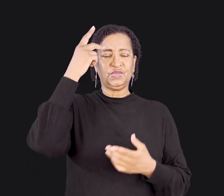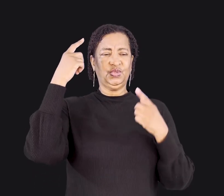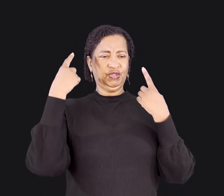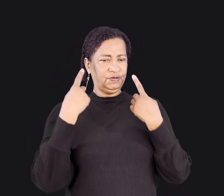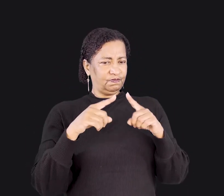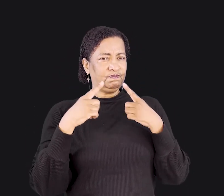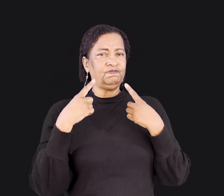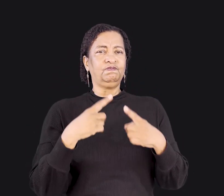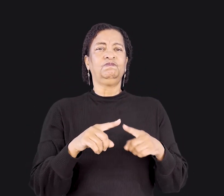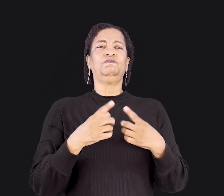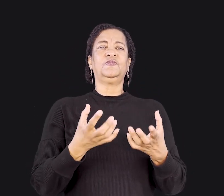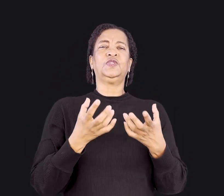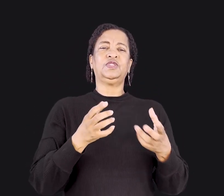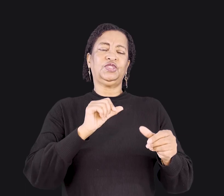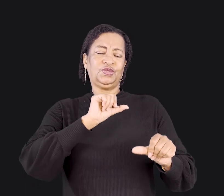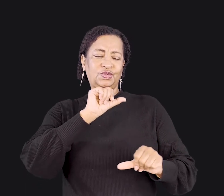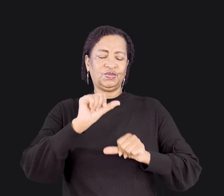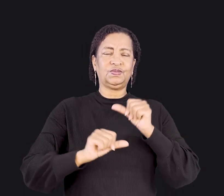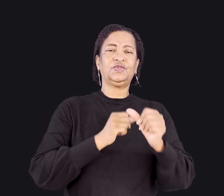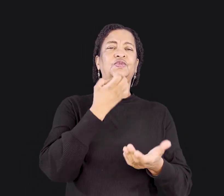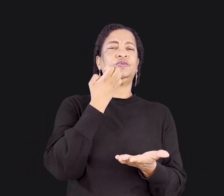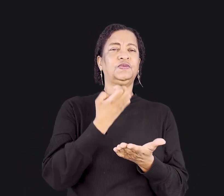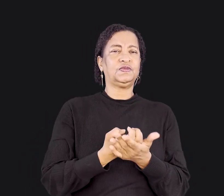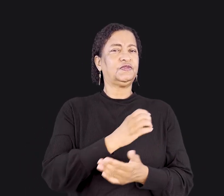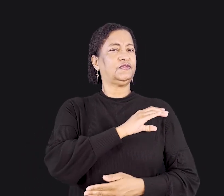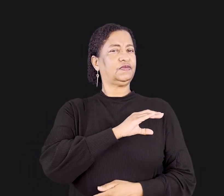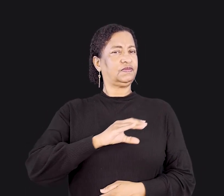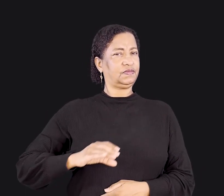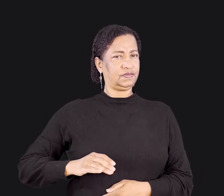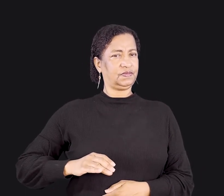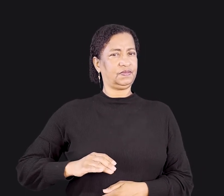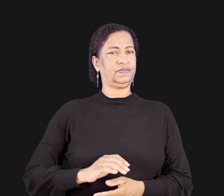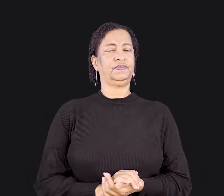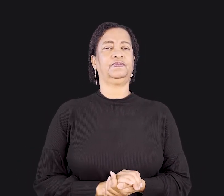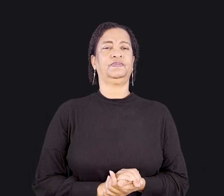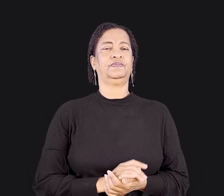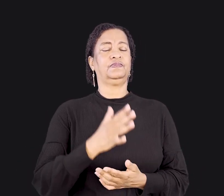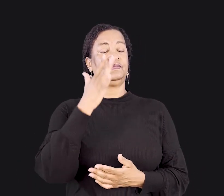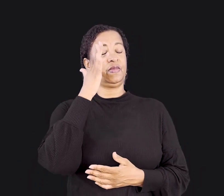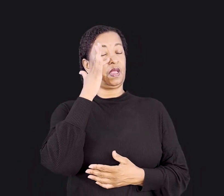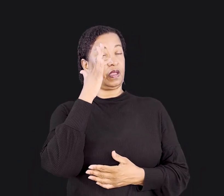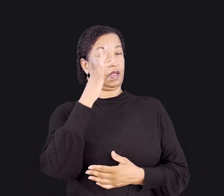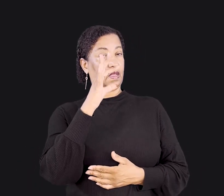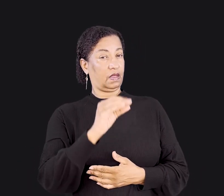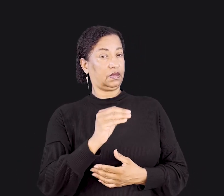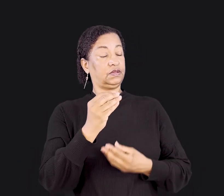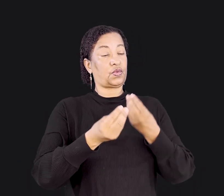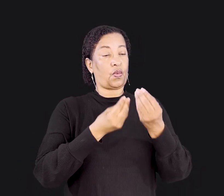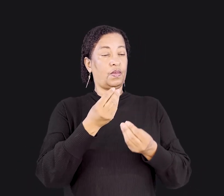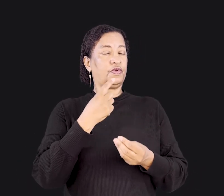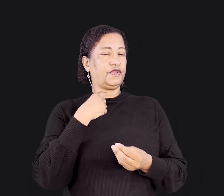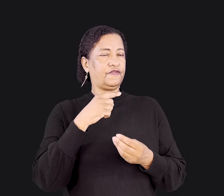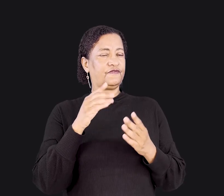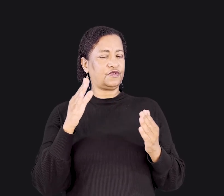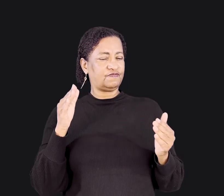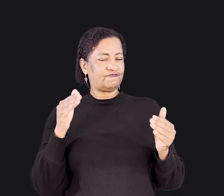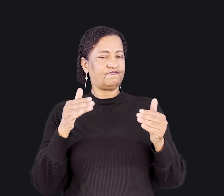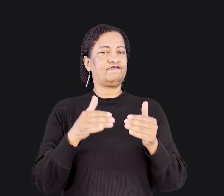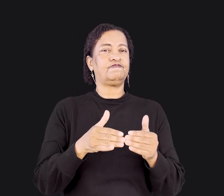estão perturbando, querendo perverter o evangelho de Cristo. Preste atenção em como ele foi enfático.